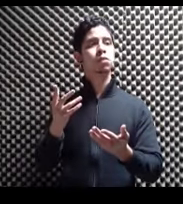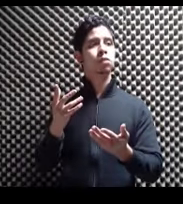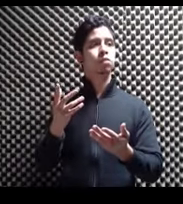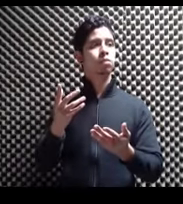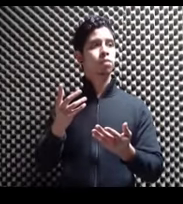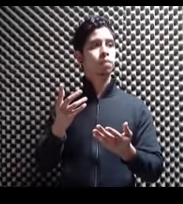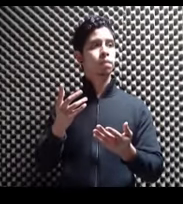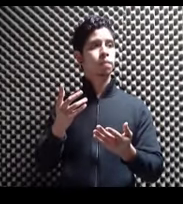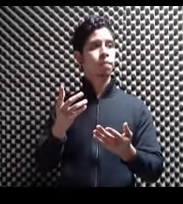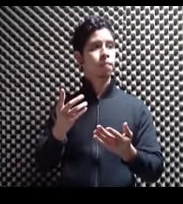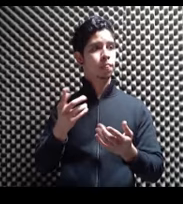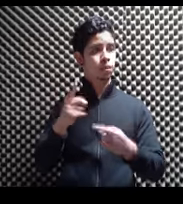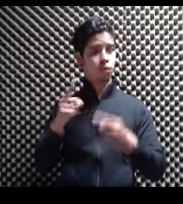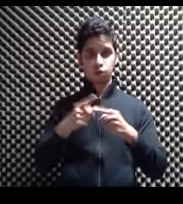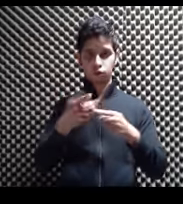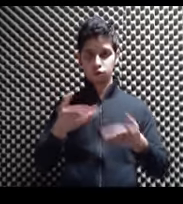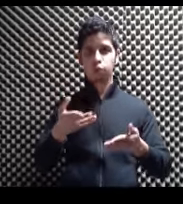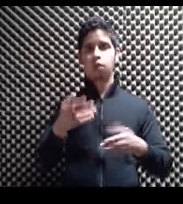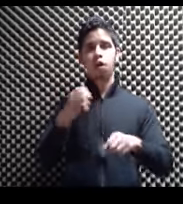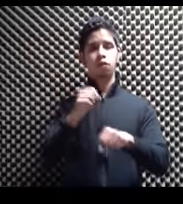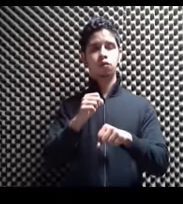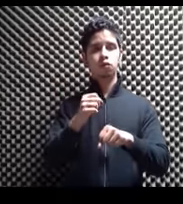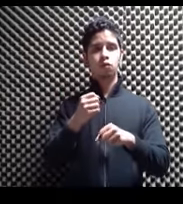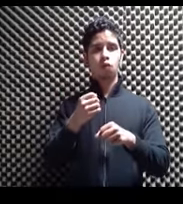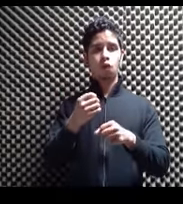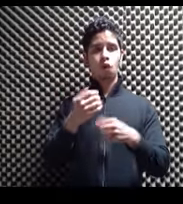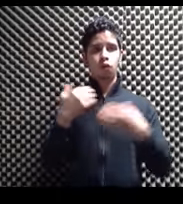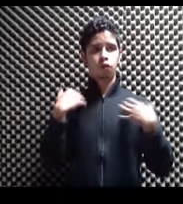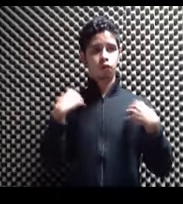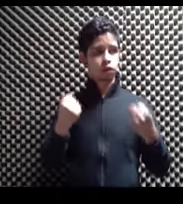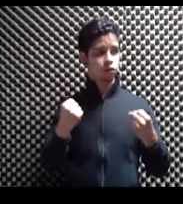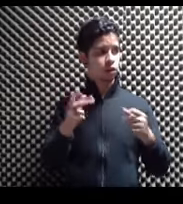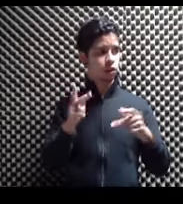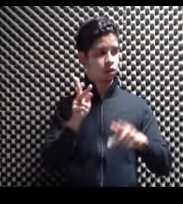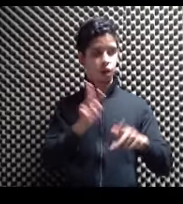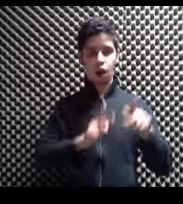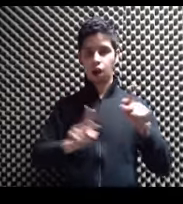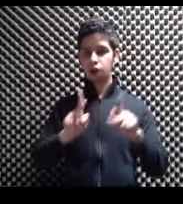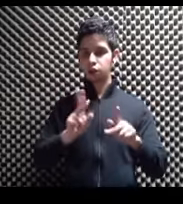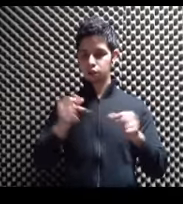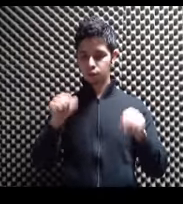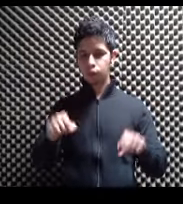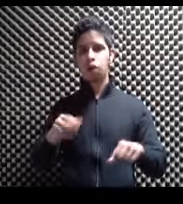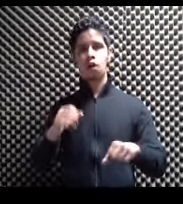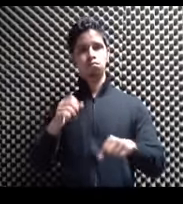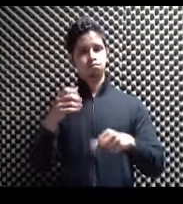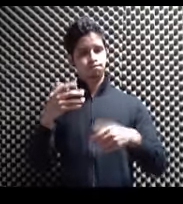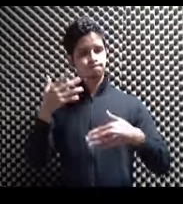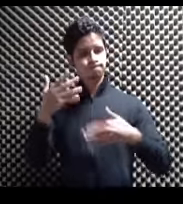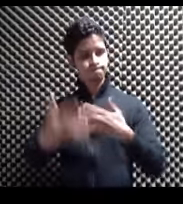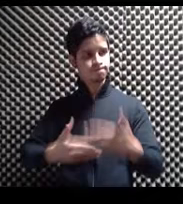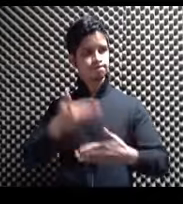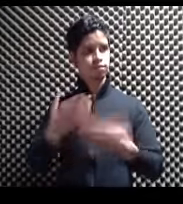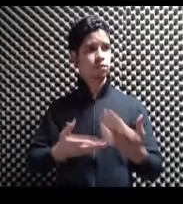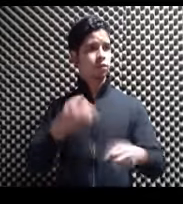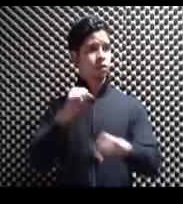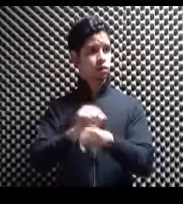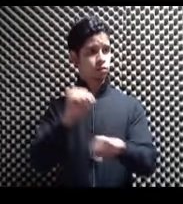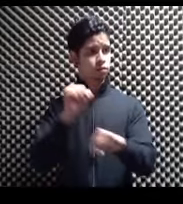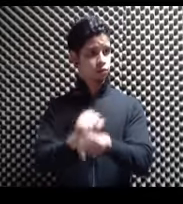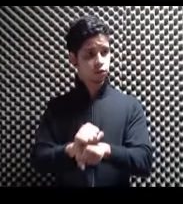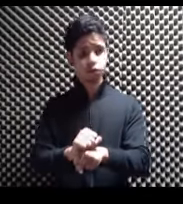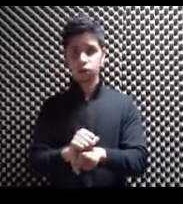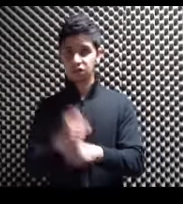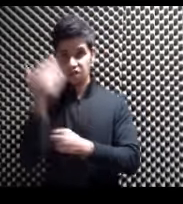a trabajar. Ay, María, qué bonito eso, salió eso. Por eso es que estamos aquí. Yo le he dicho, ¿verdad? Que iba a acabar regalando tan poderoso. Yo pensaba que esto